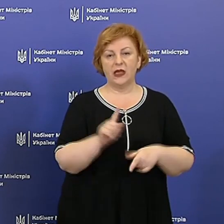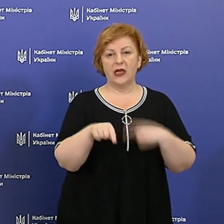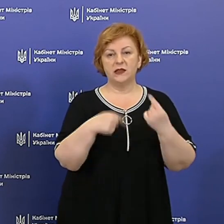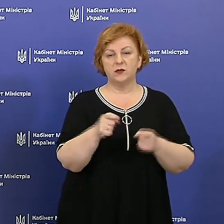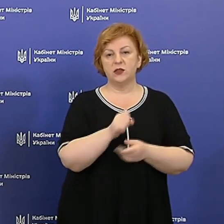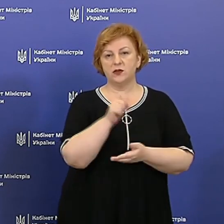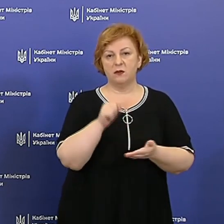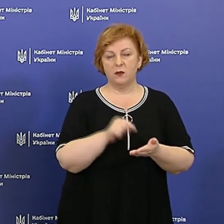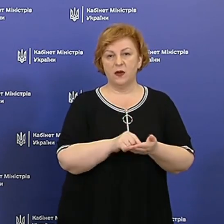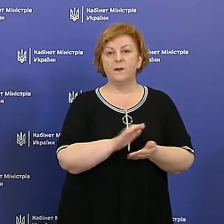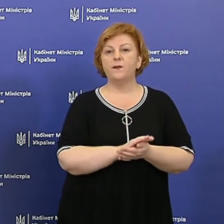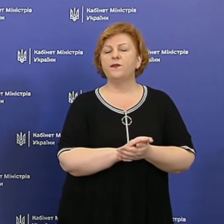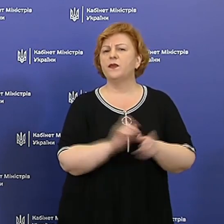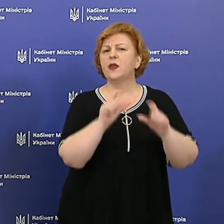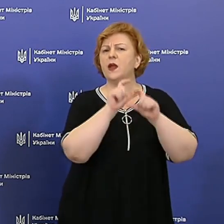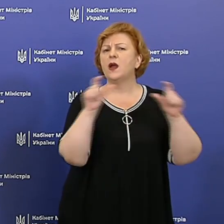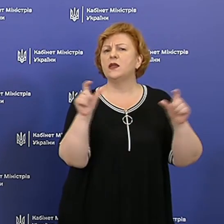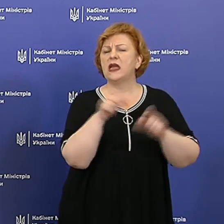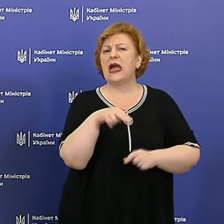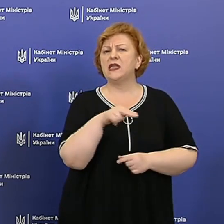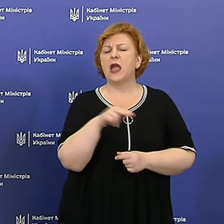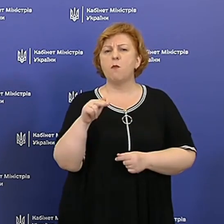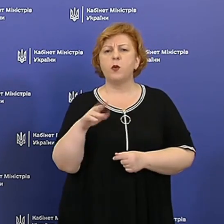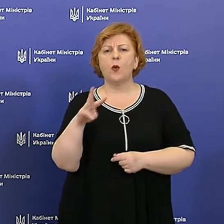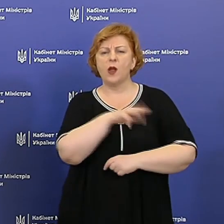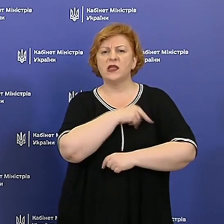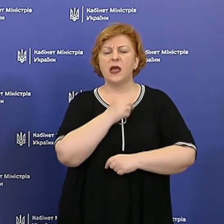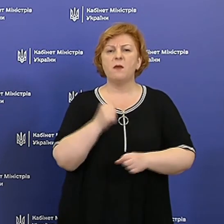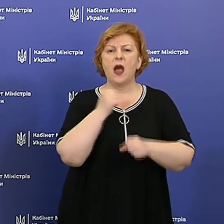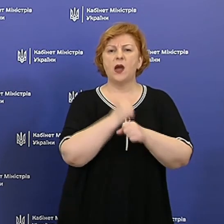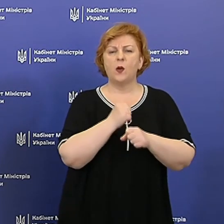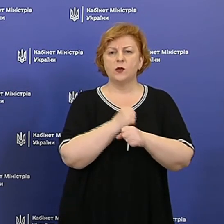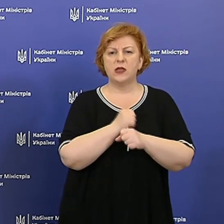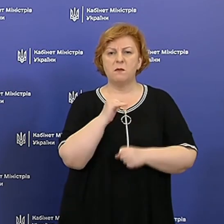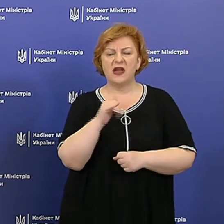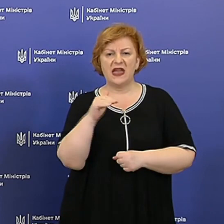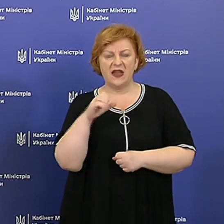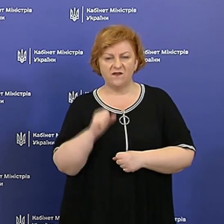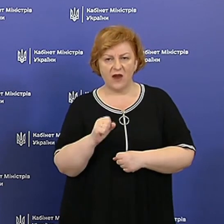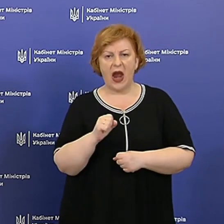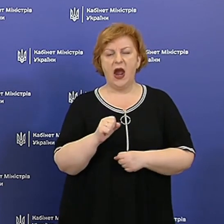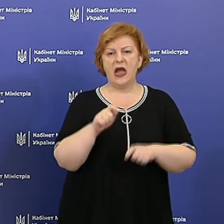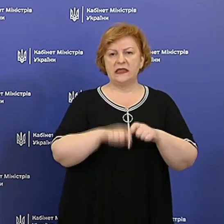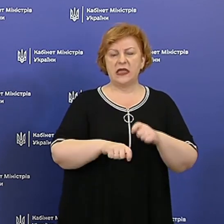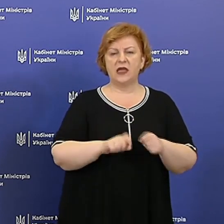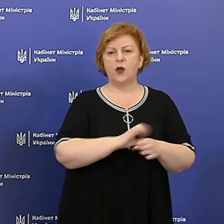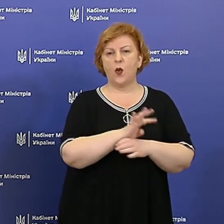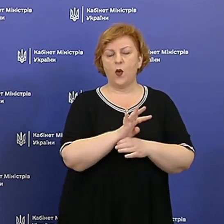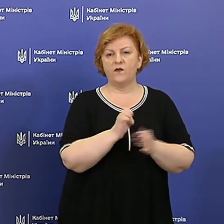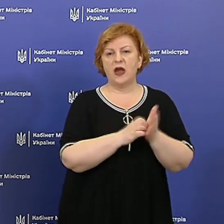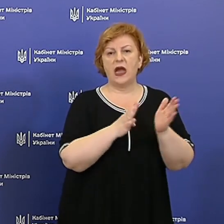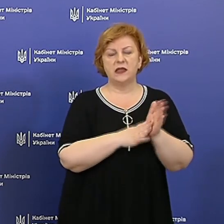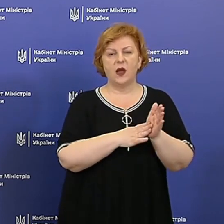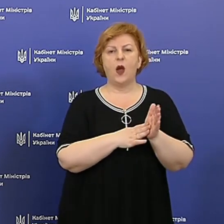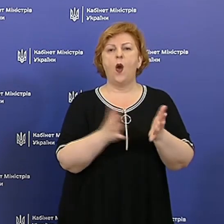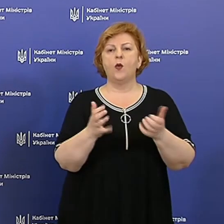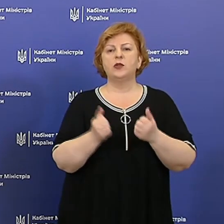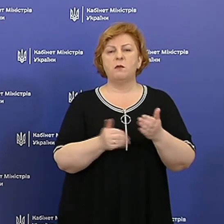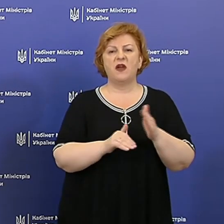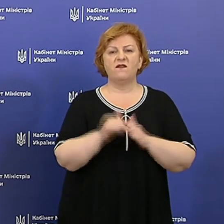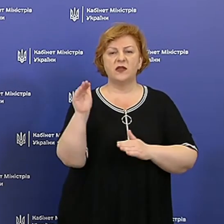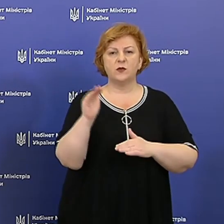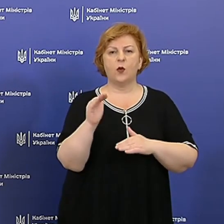Наступне запитання. Компанія DiaProfMed розробила ІФА-тест на COVID-19, який отримав високу оцінку у фахівців.